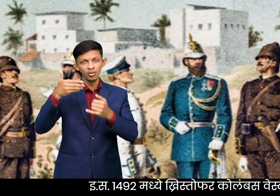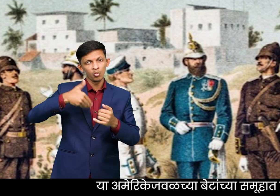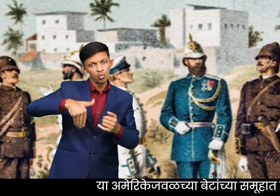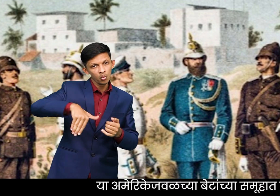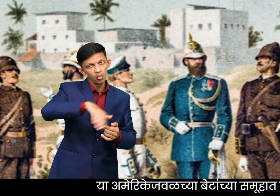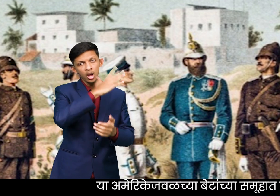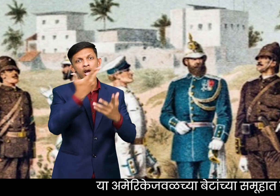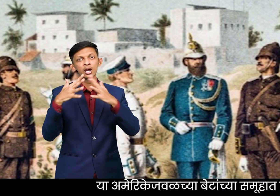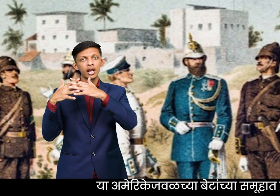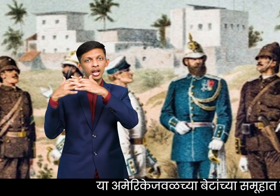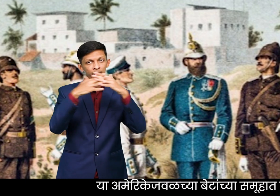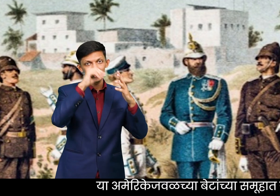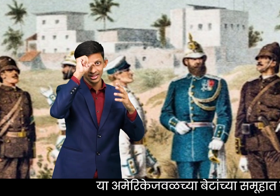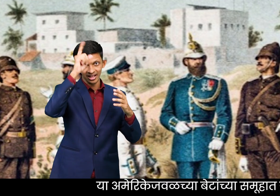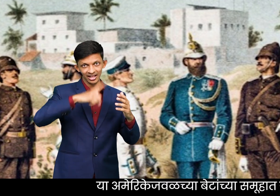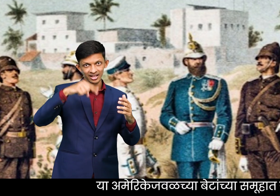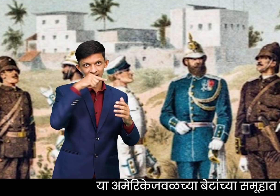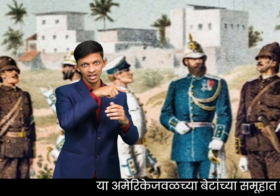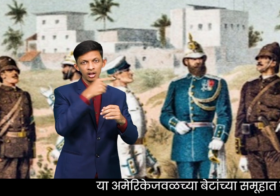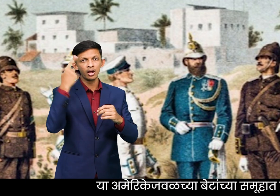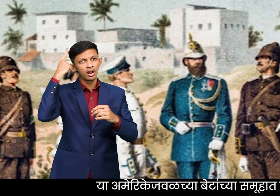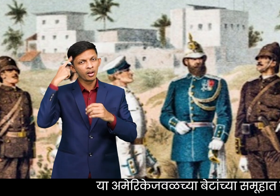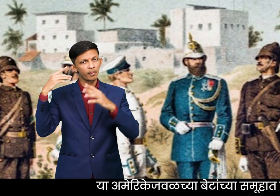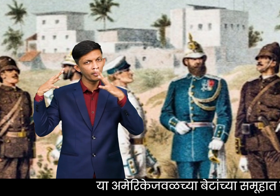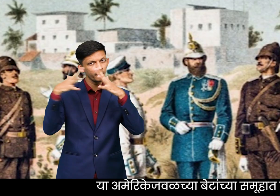या अमेरिकेजवळच्या बेटांच्या समूहात गेला.